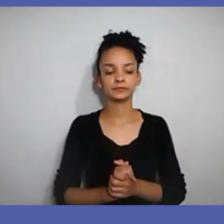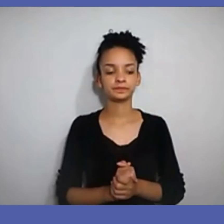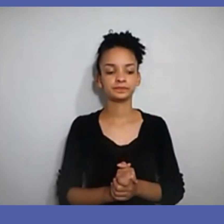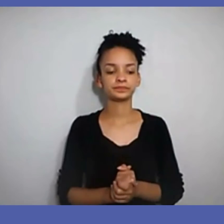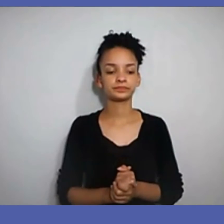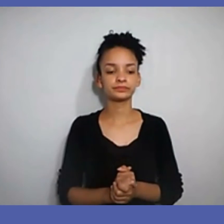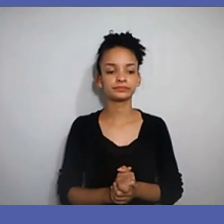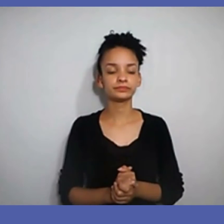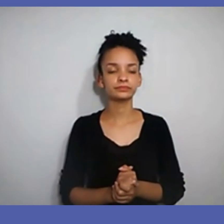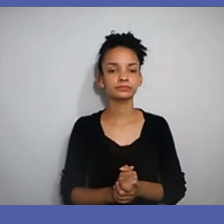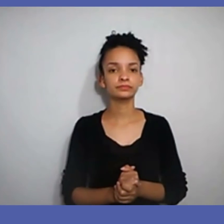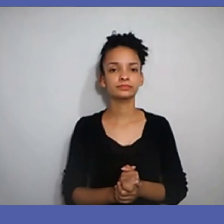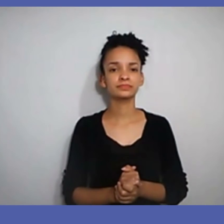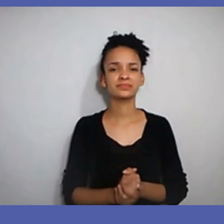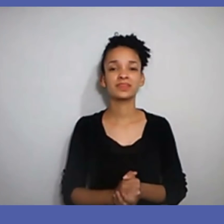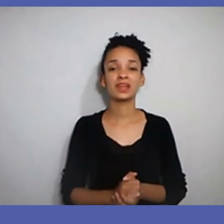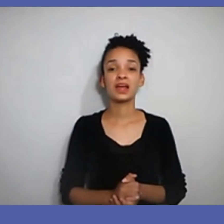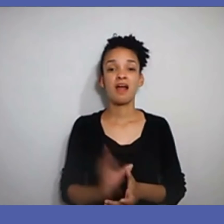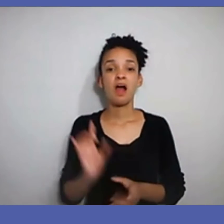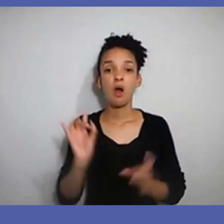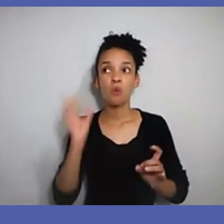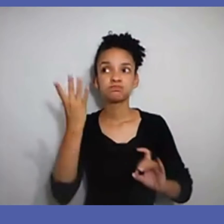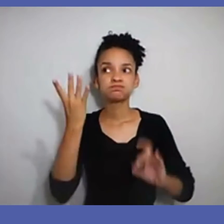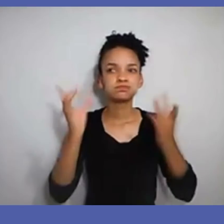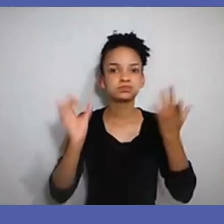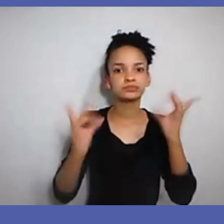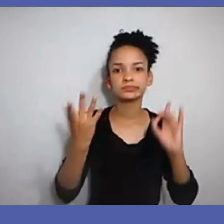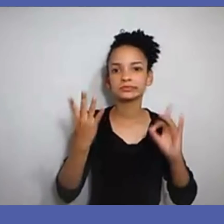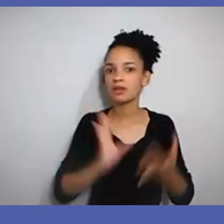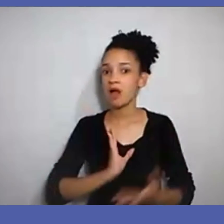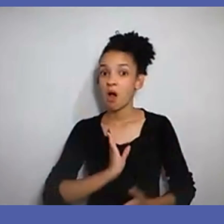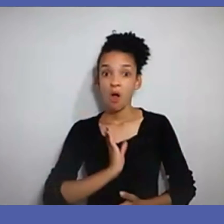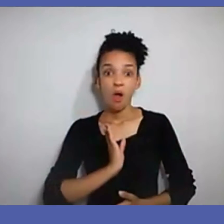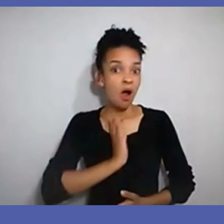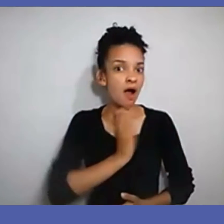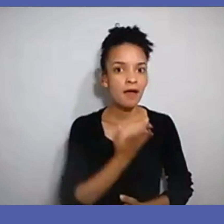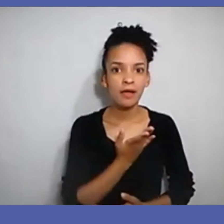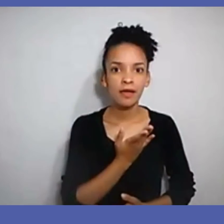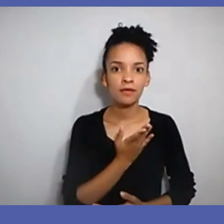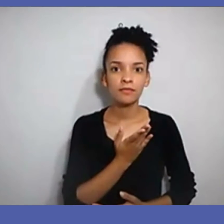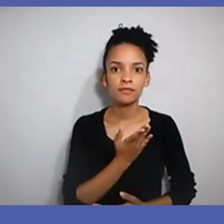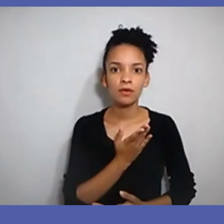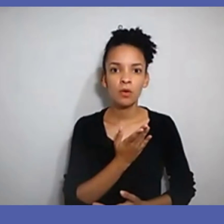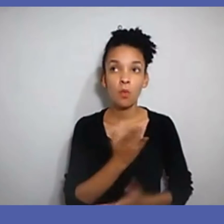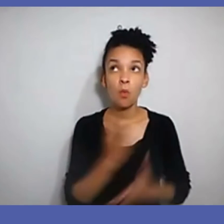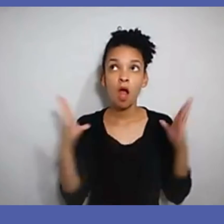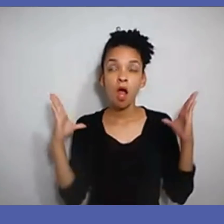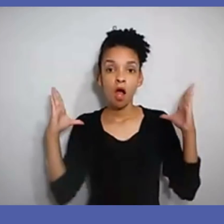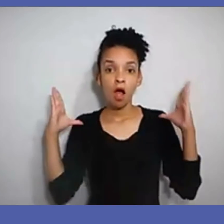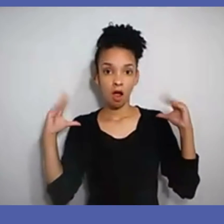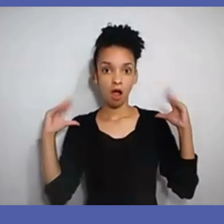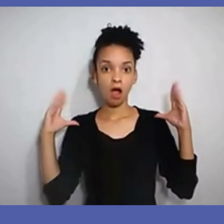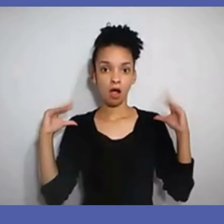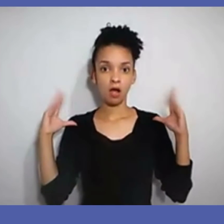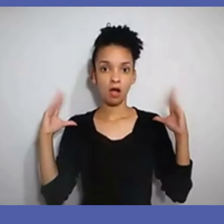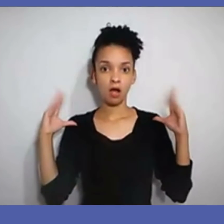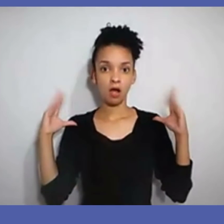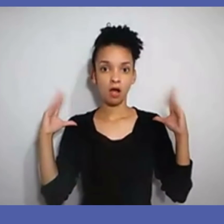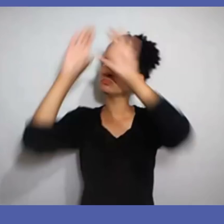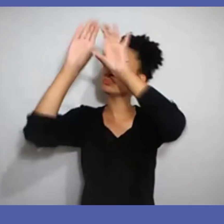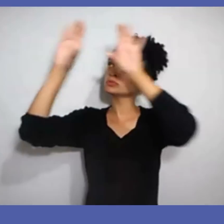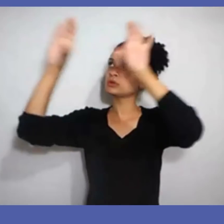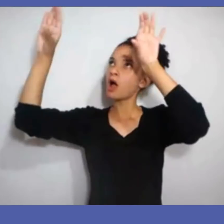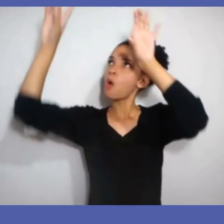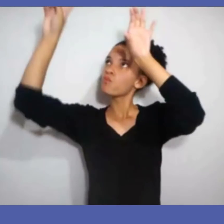coisa horrível que aconteceu, né? Os anjos deixaram o seu domicílio natural, tomando forma do